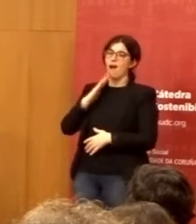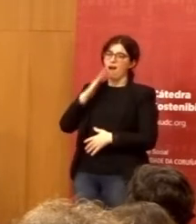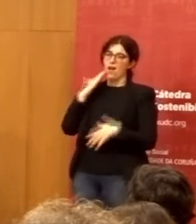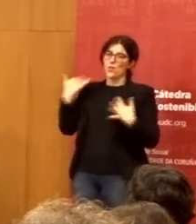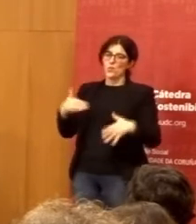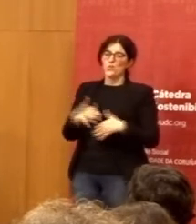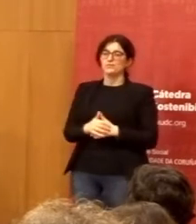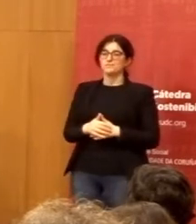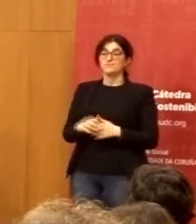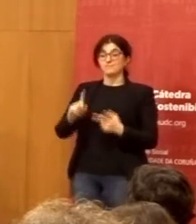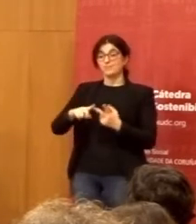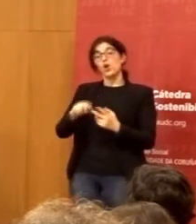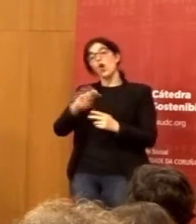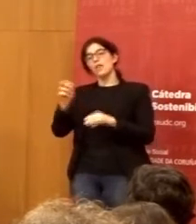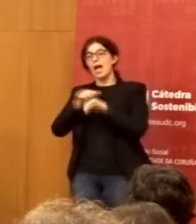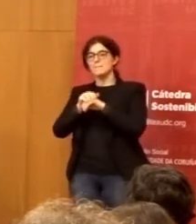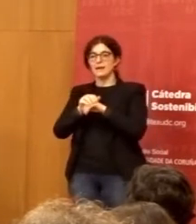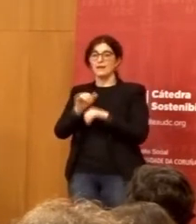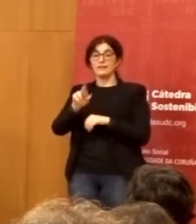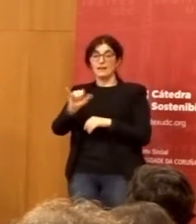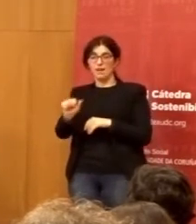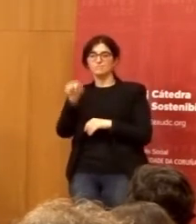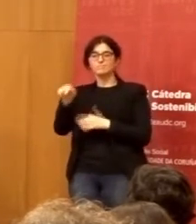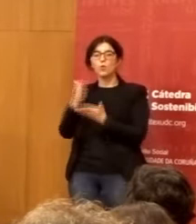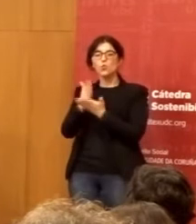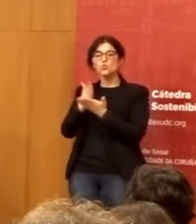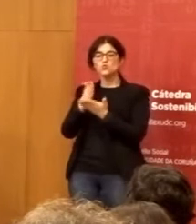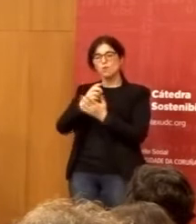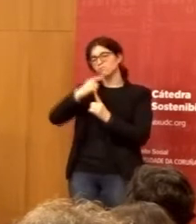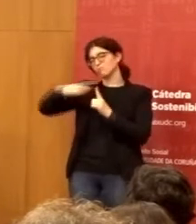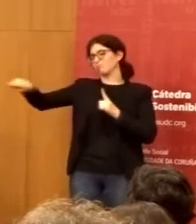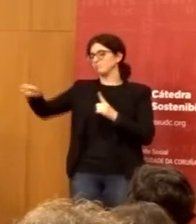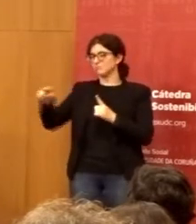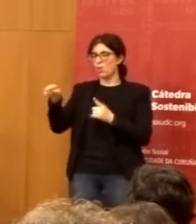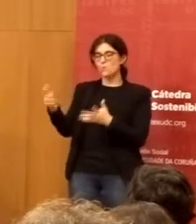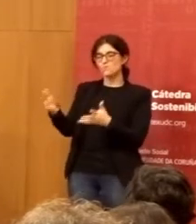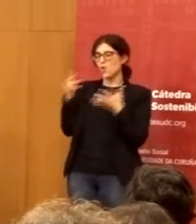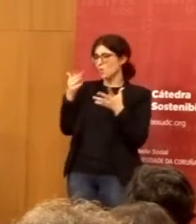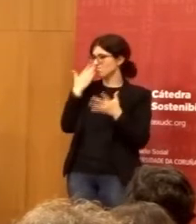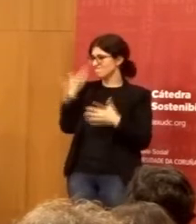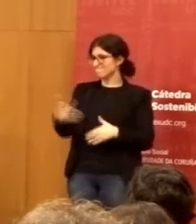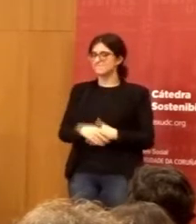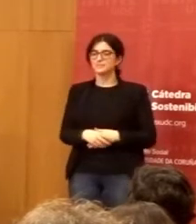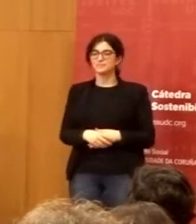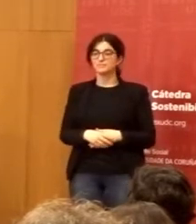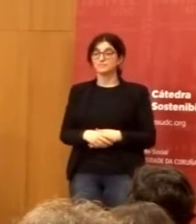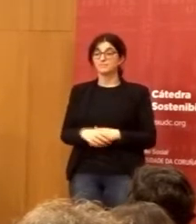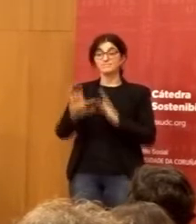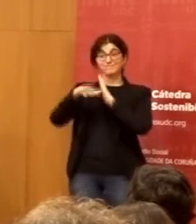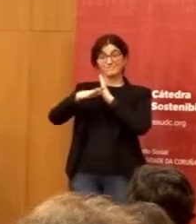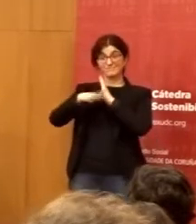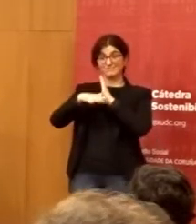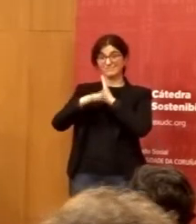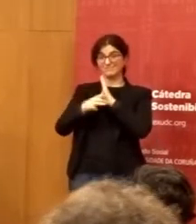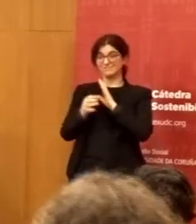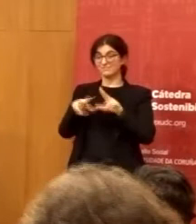La considero mi amiga y mi guía. Este curso, completamente distinto a lo que yo había estudiado, me encantaba. Más tarde, aparece